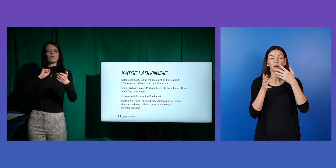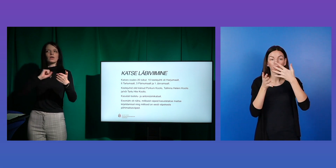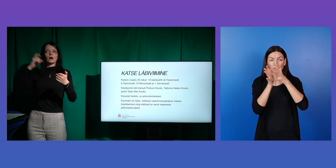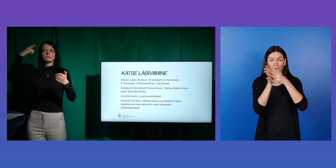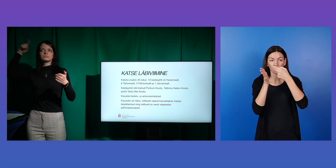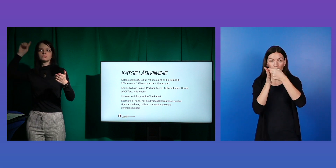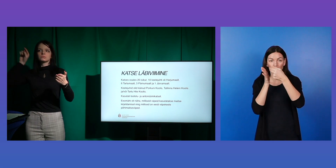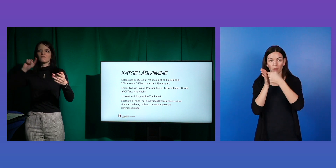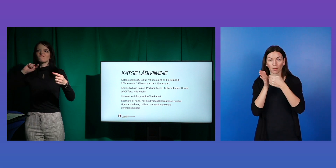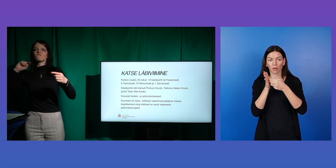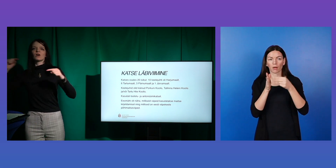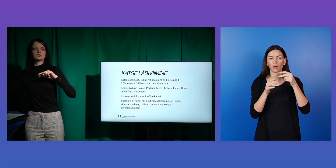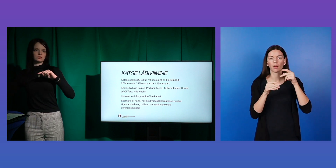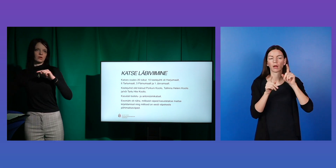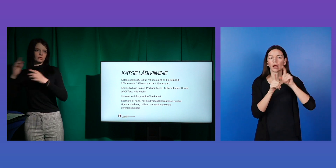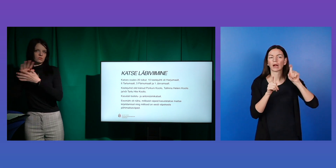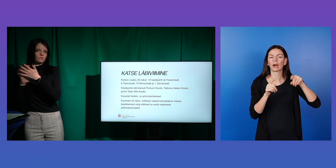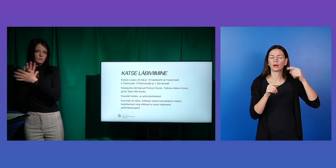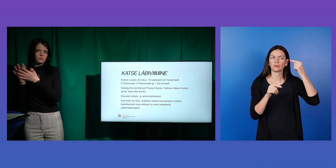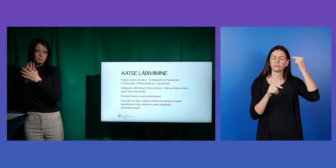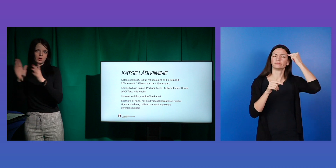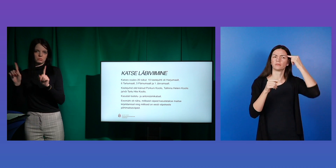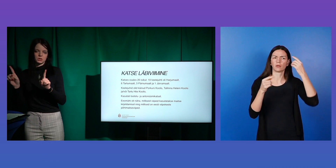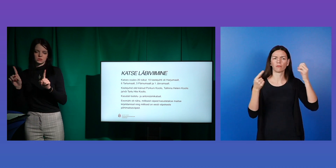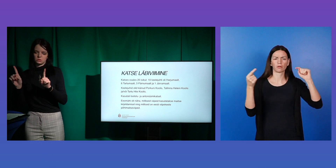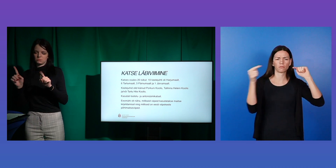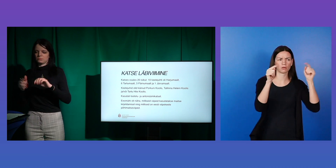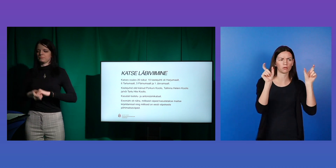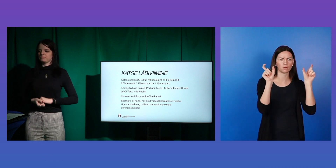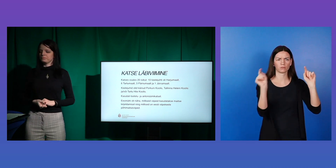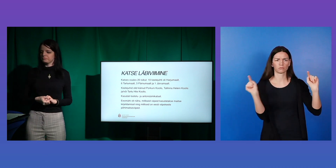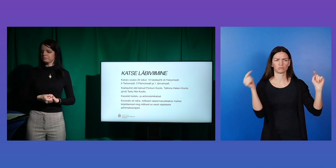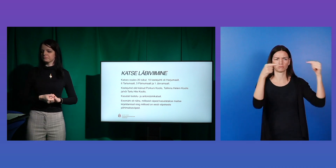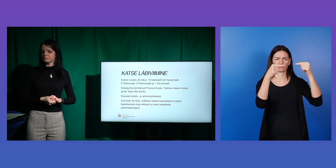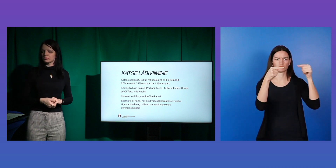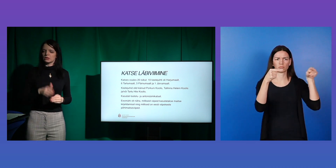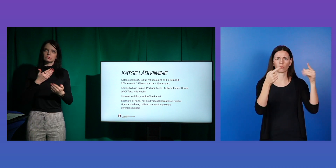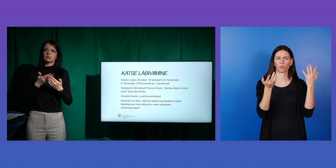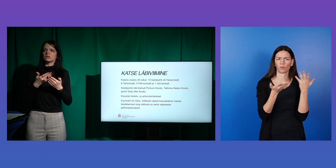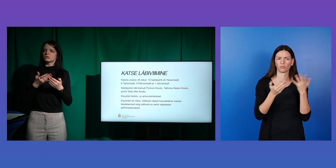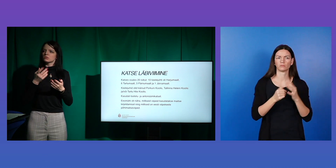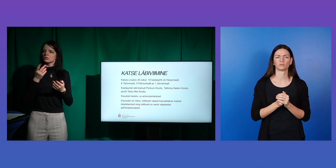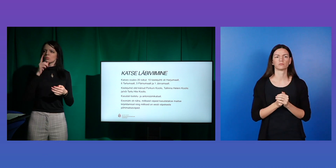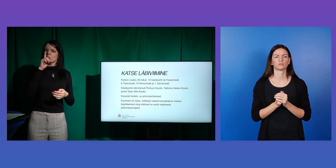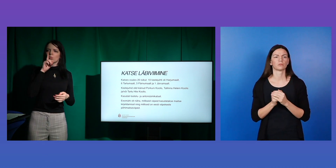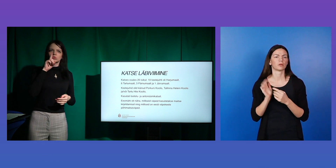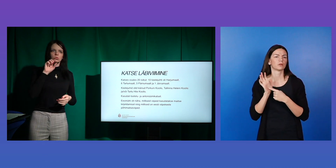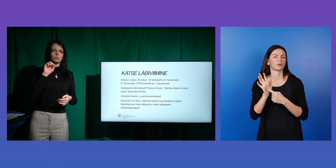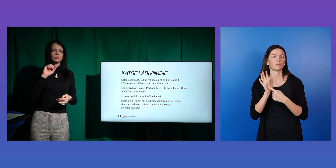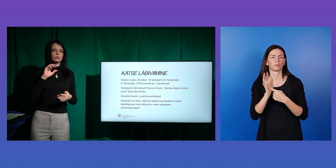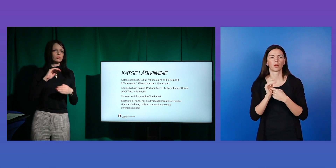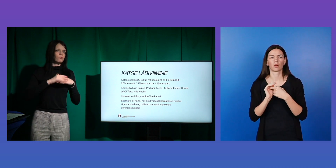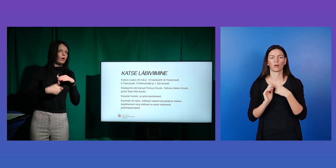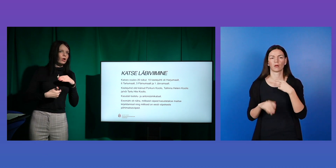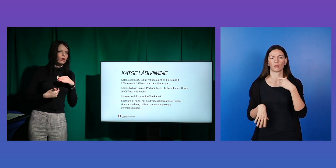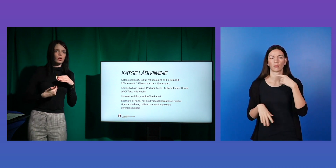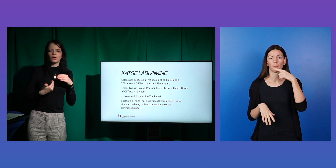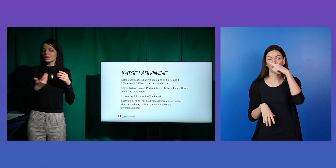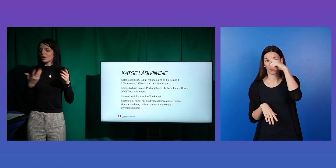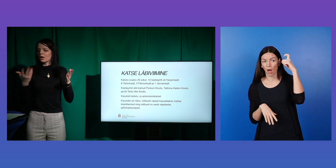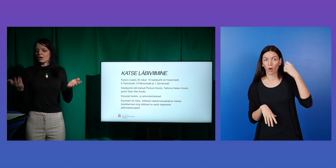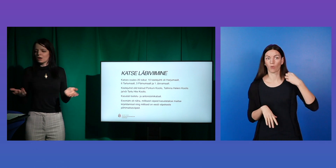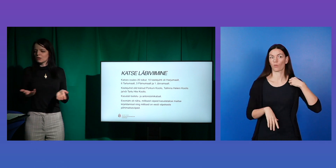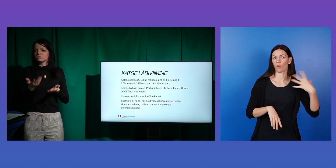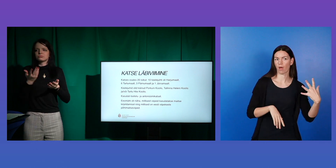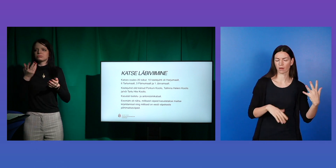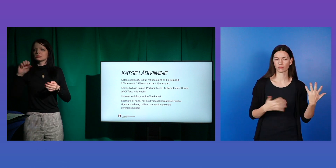olid maitseviiped ja oli vaja siis leida vastandviipemärk. Näiteks must, nii nagu on